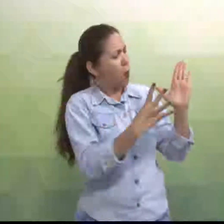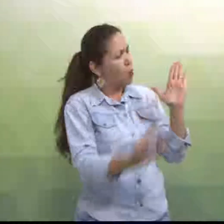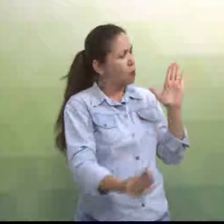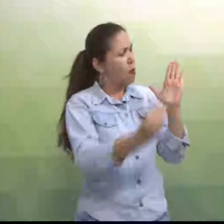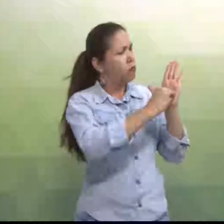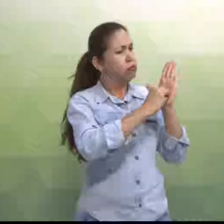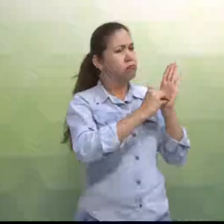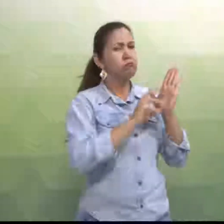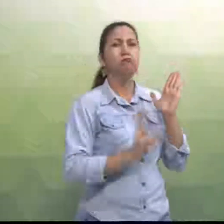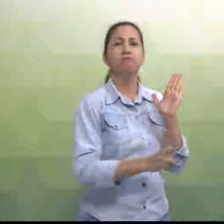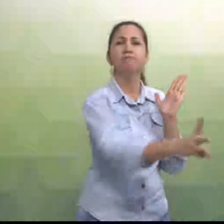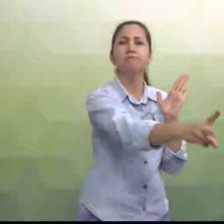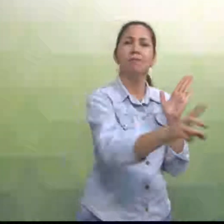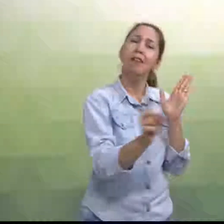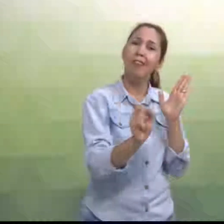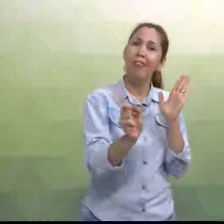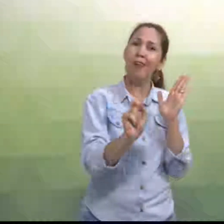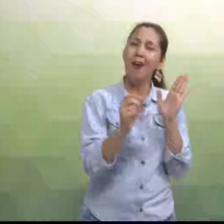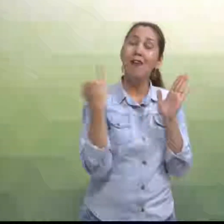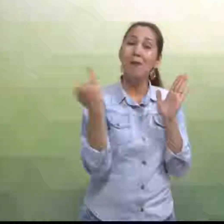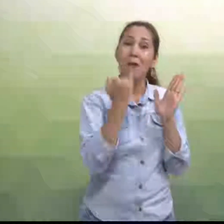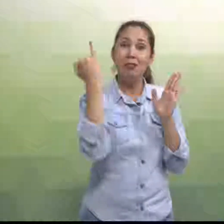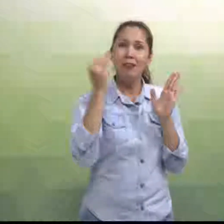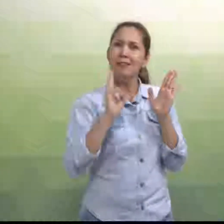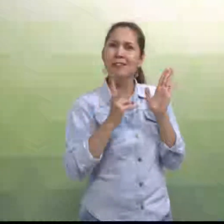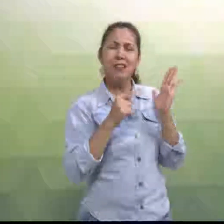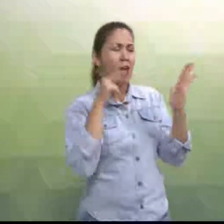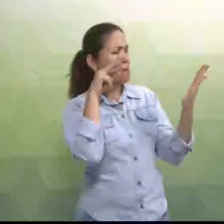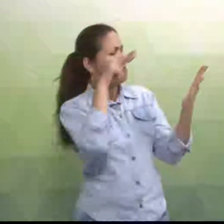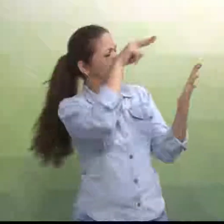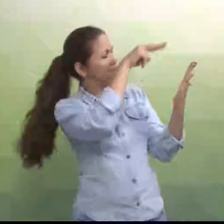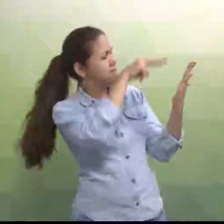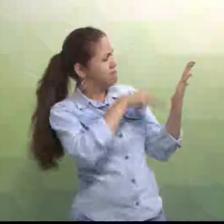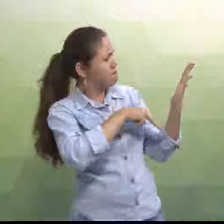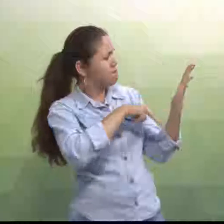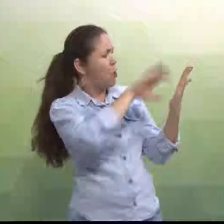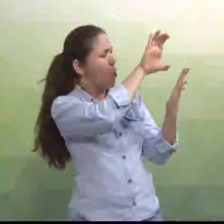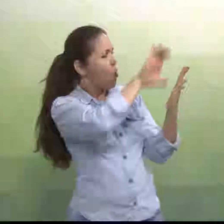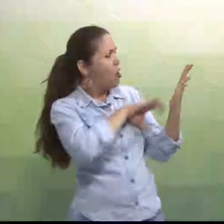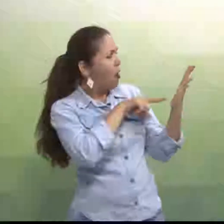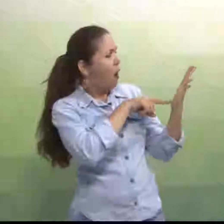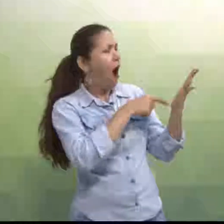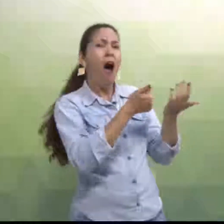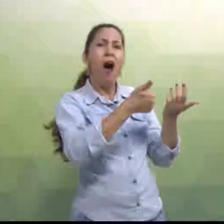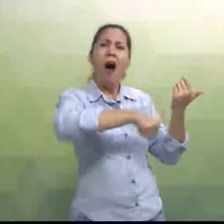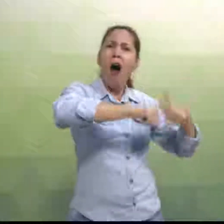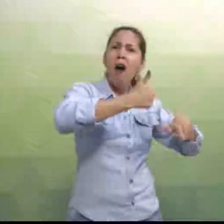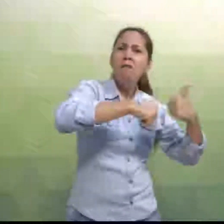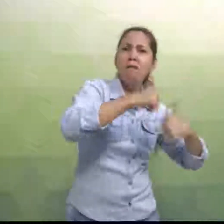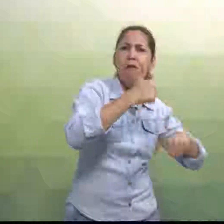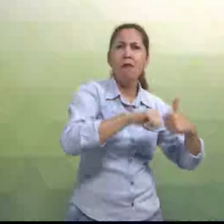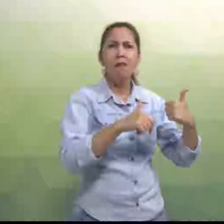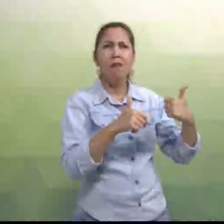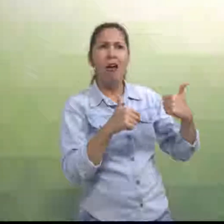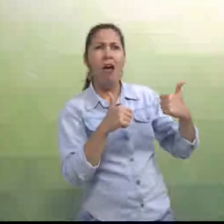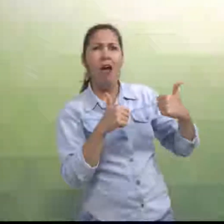Não podemos deixar um currículo estagnado. É necessário que sempre o avaliemos. Se